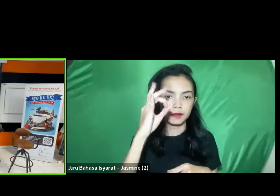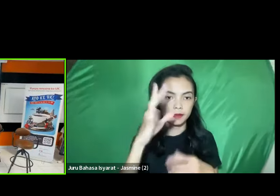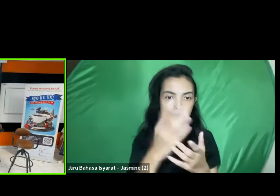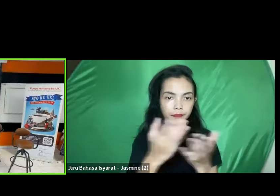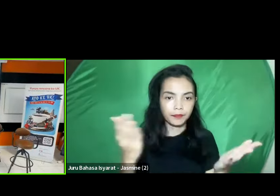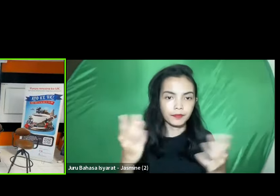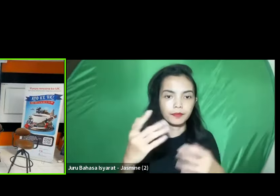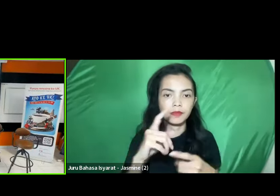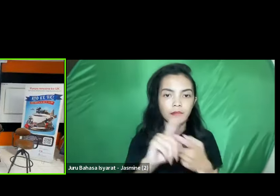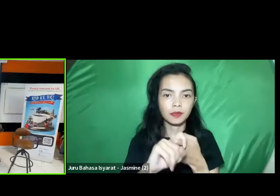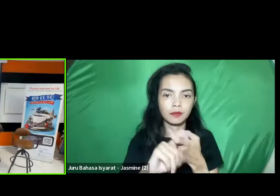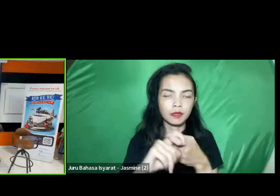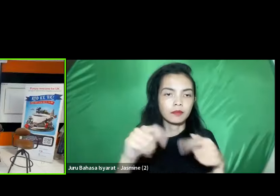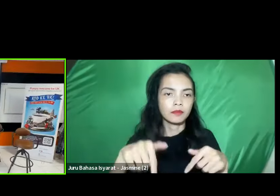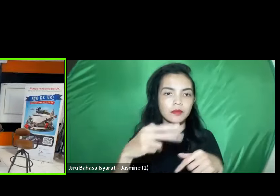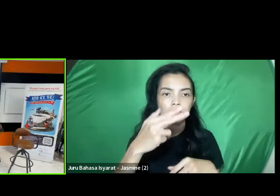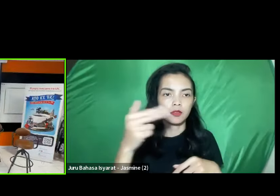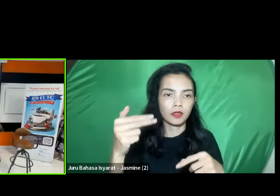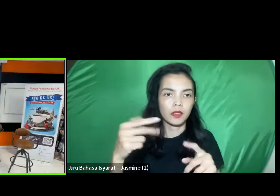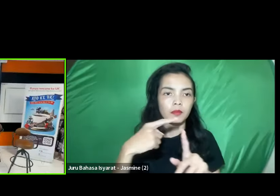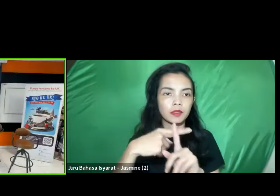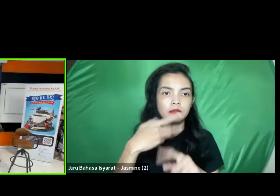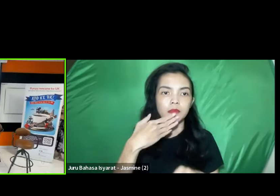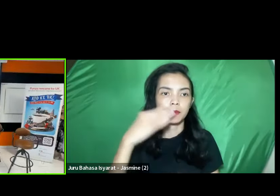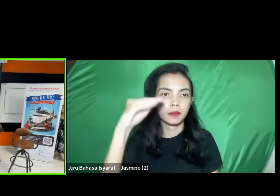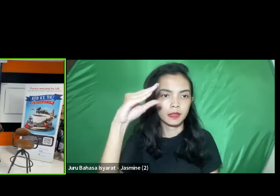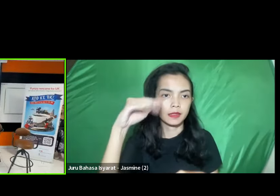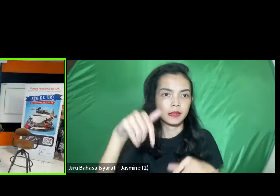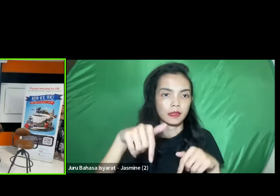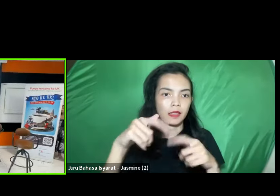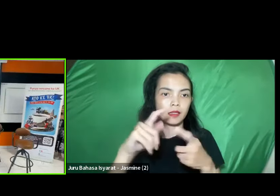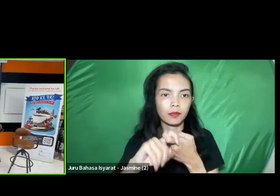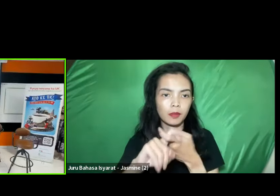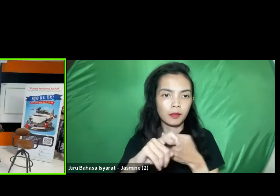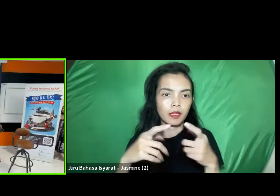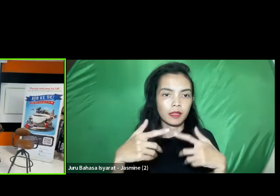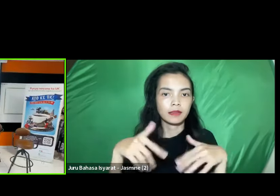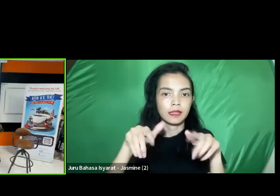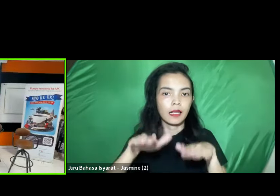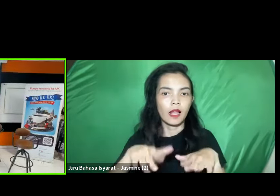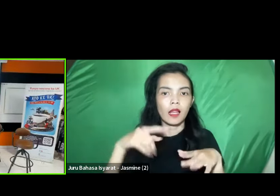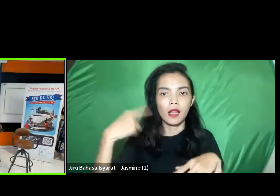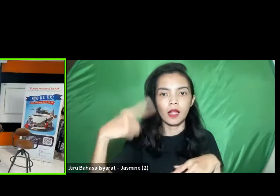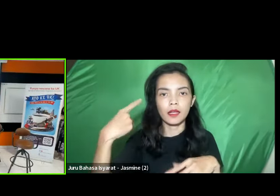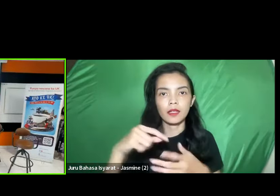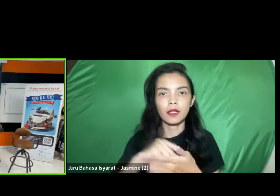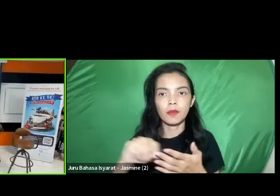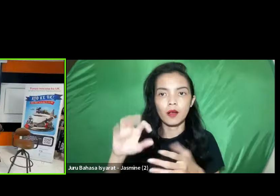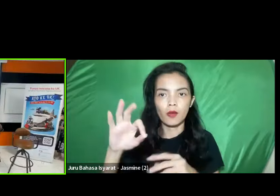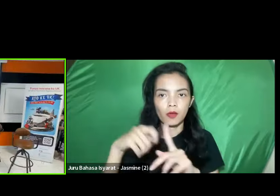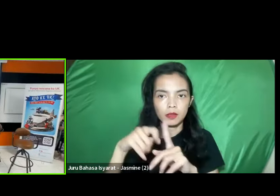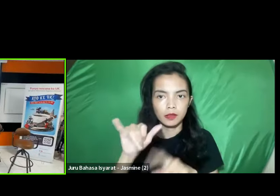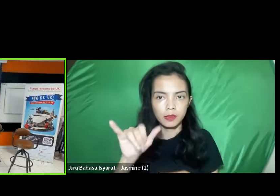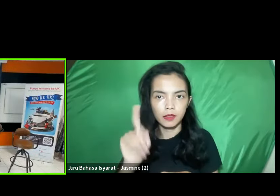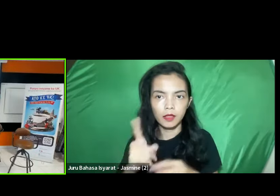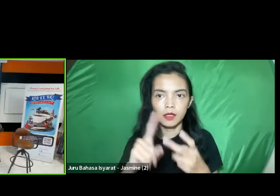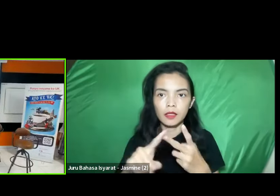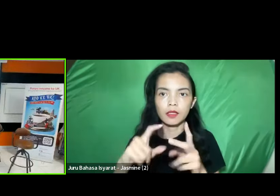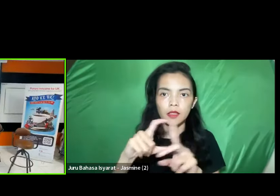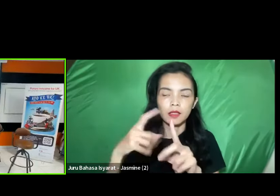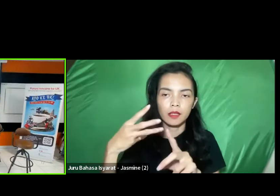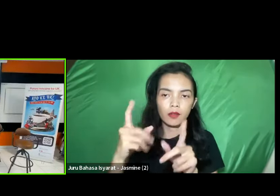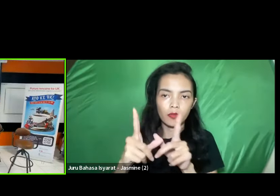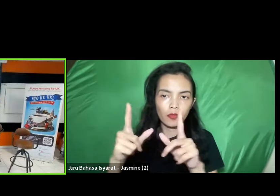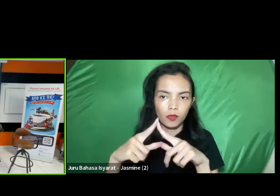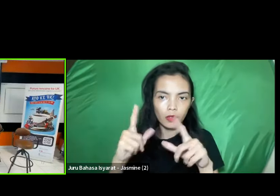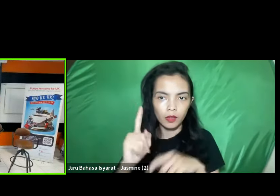ee yang di Indonesia kemudian Selamat pagi teman-teman yang ada di London ada Oki sama Dewa ya Eh